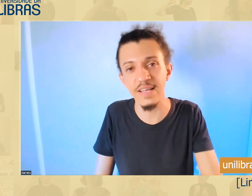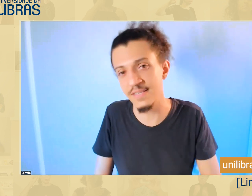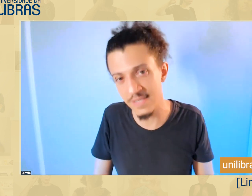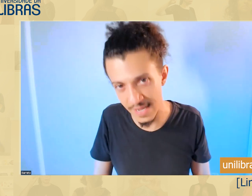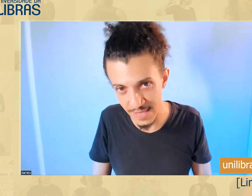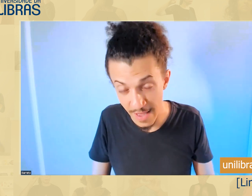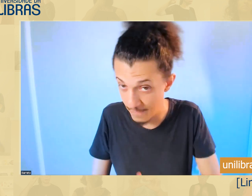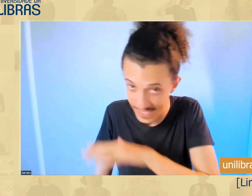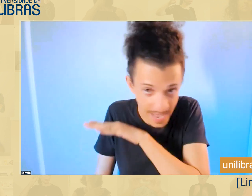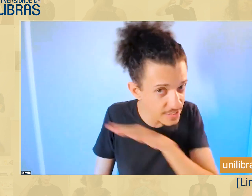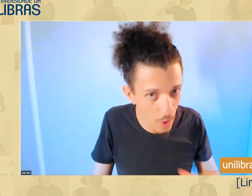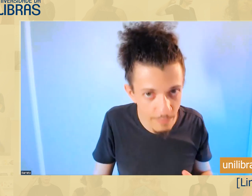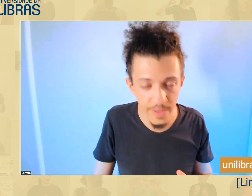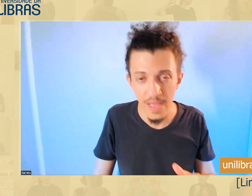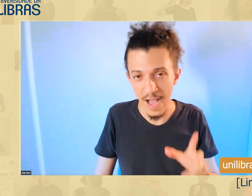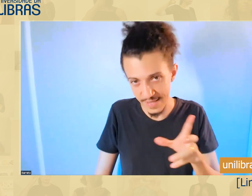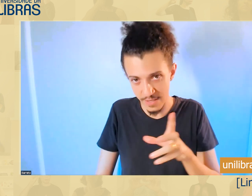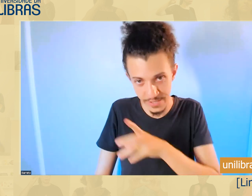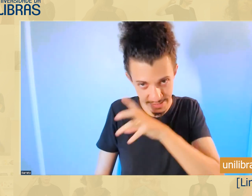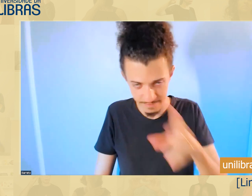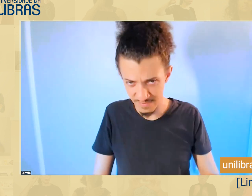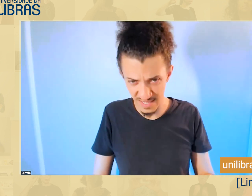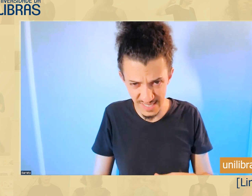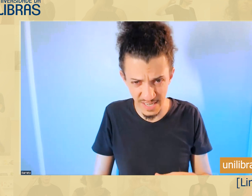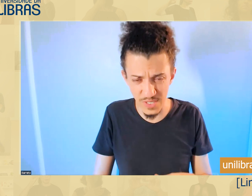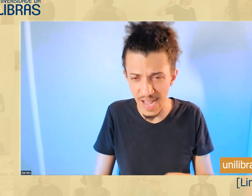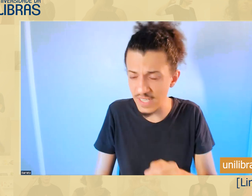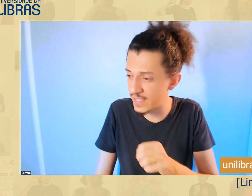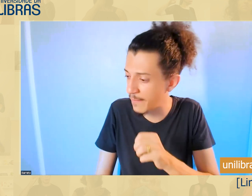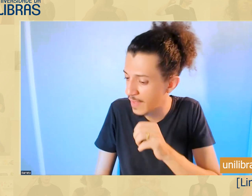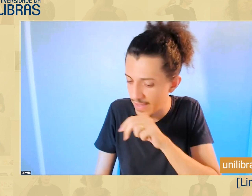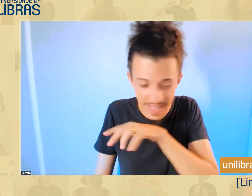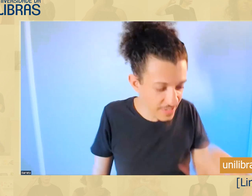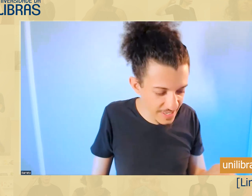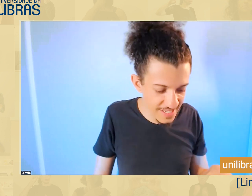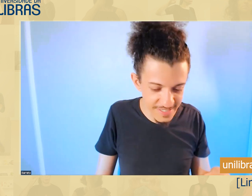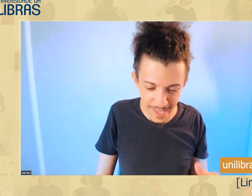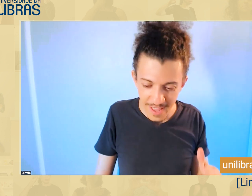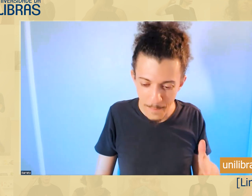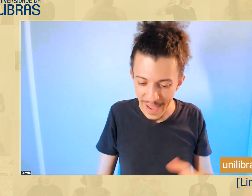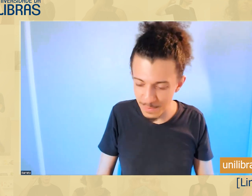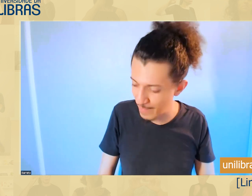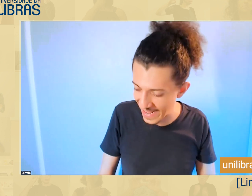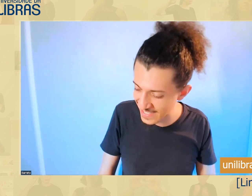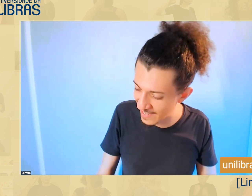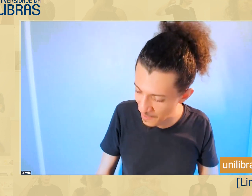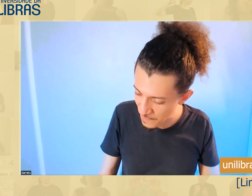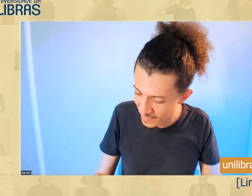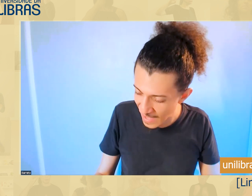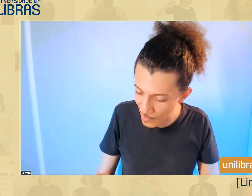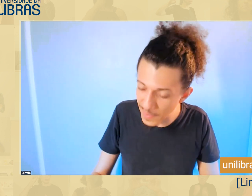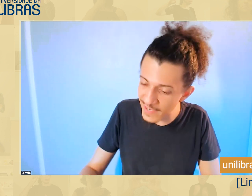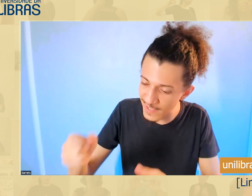a escrita de sinais. Você resolve a questão de esquecer os sinais, você deixa de esquecer, parece